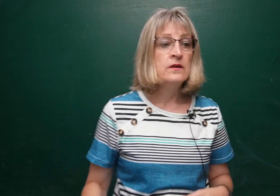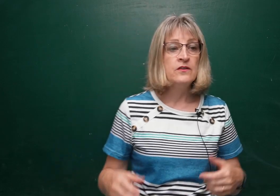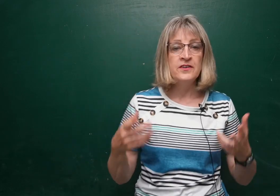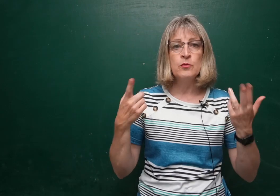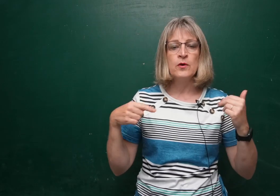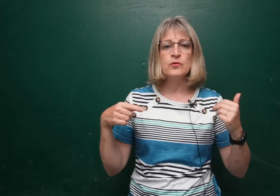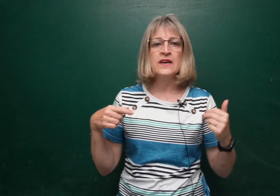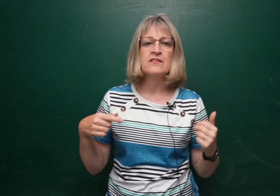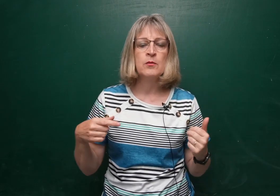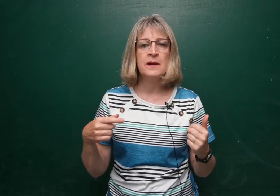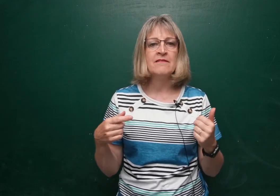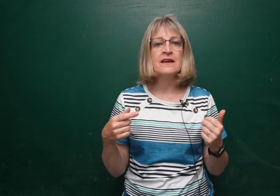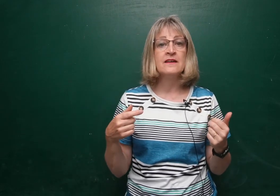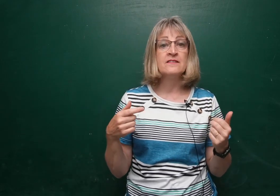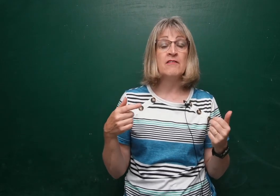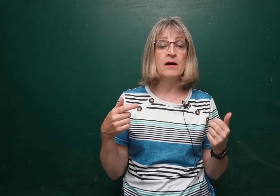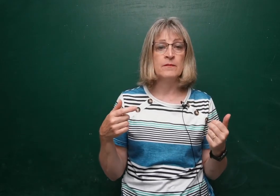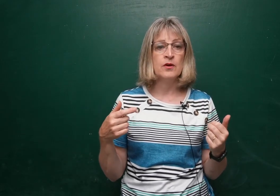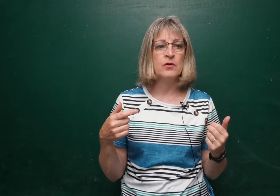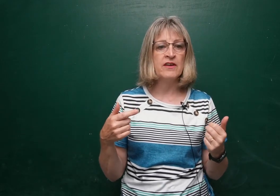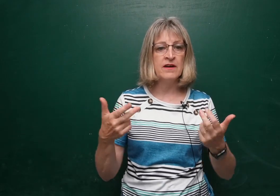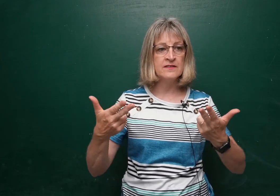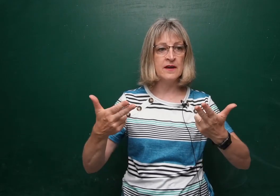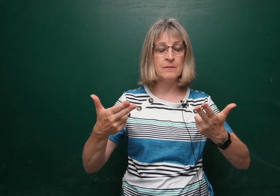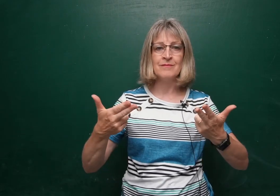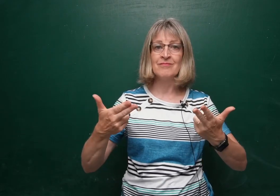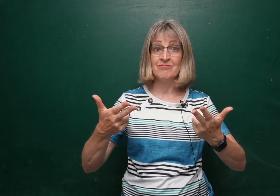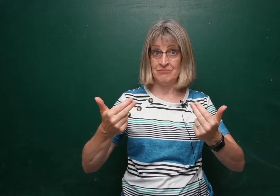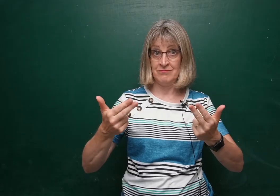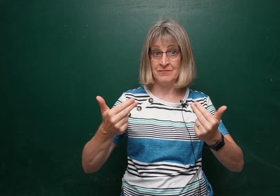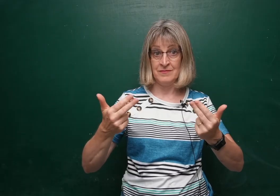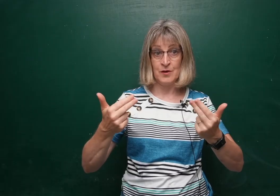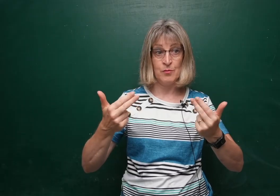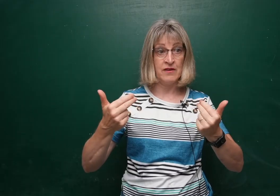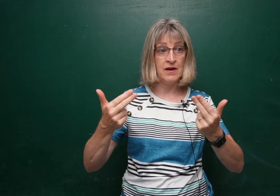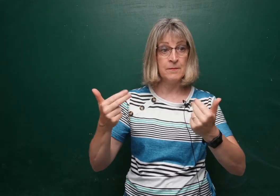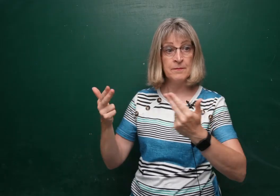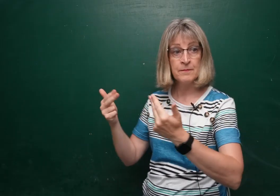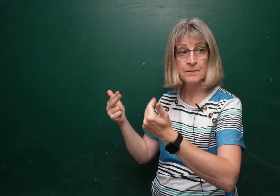Si on prend d'autres exemples avec ça va. Comment ça va, c'est ça. Comment ça va,